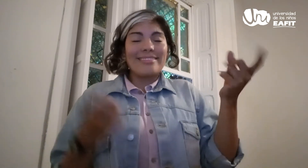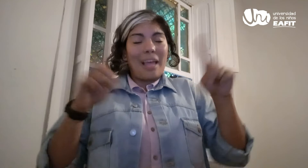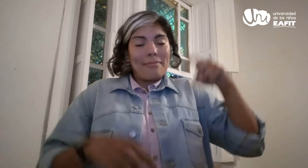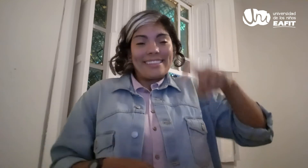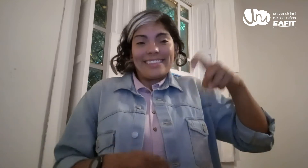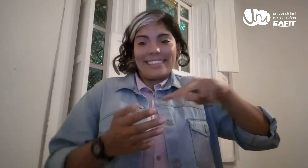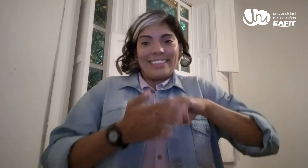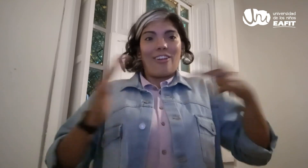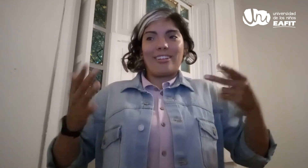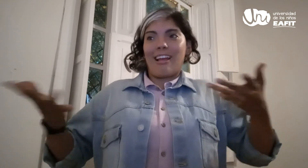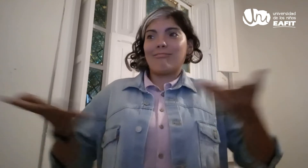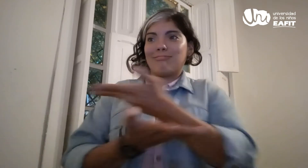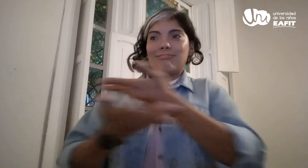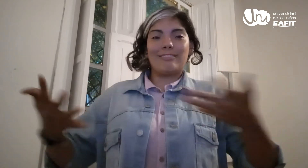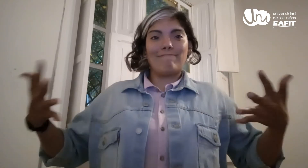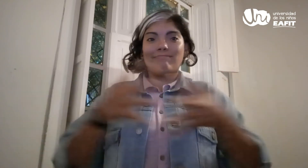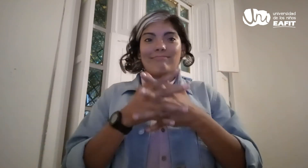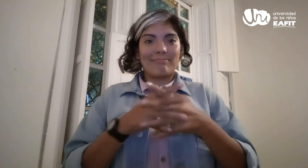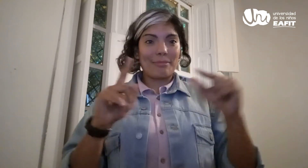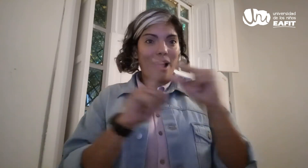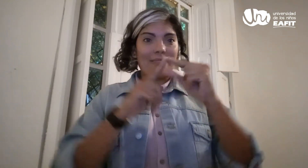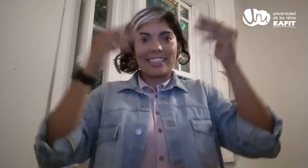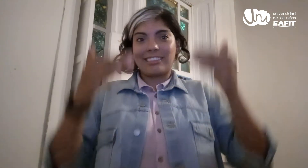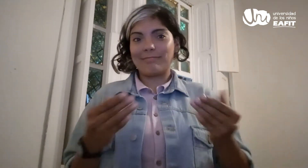tecnológicos, el concepto de discapacidad irá desapareciendo.